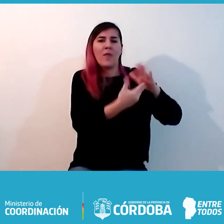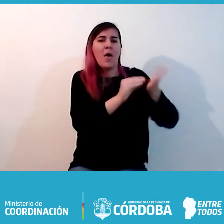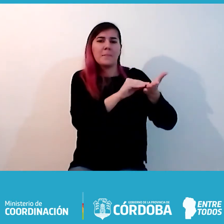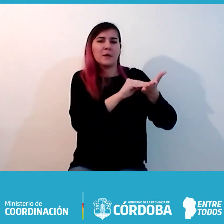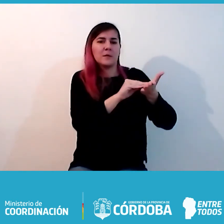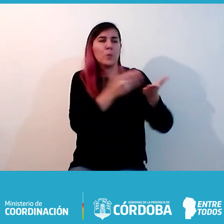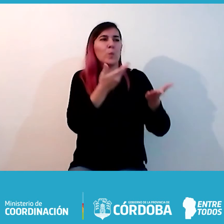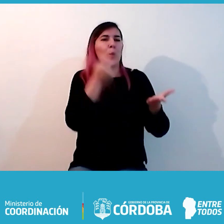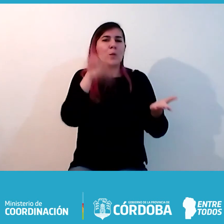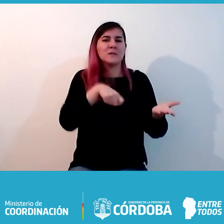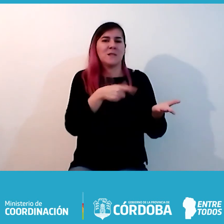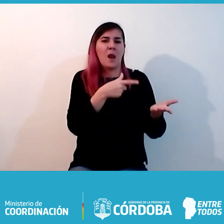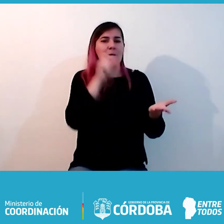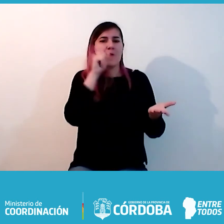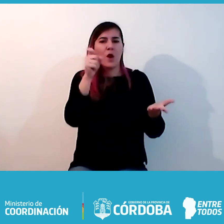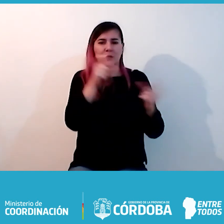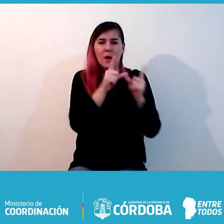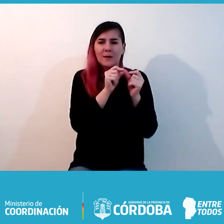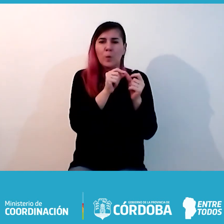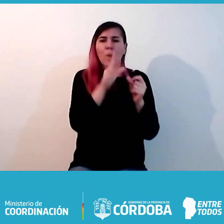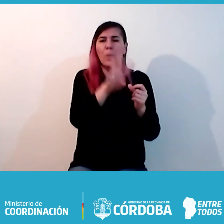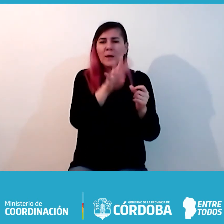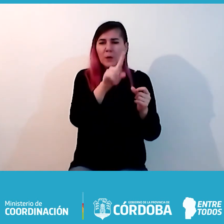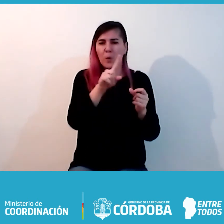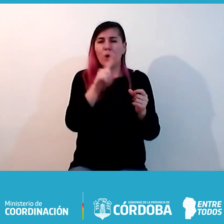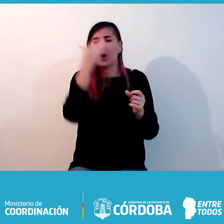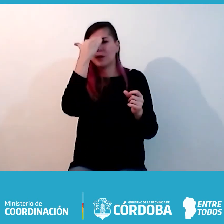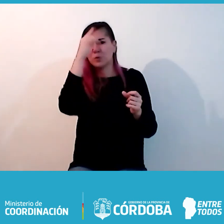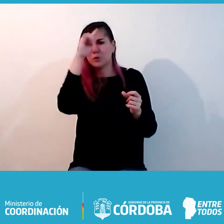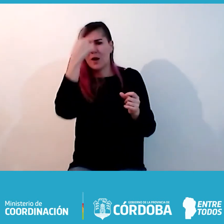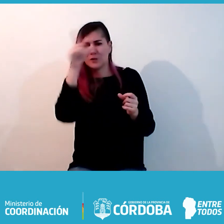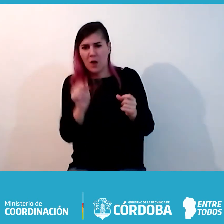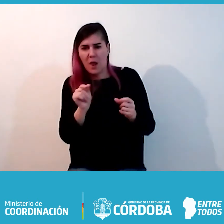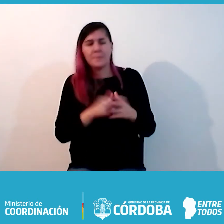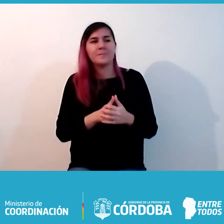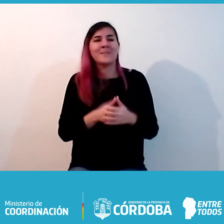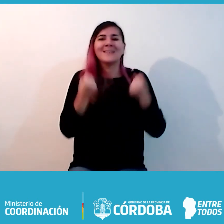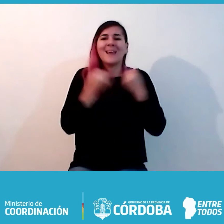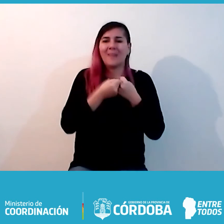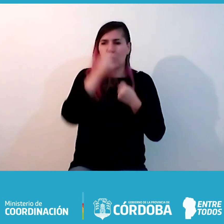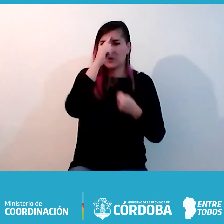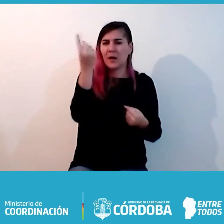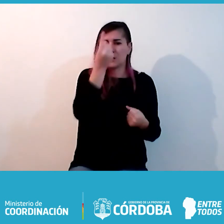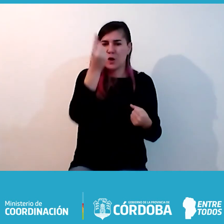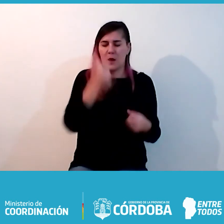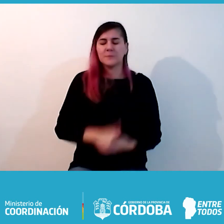judiciales pertinentes en violación del artículo 41 de la Constitución Nacional y tratados